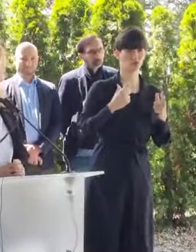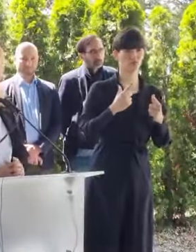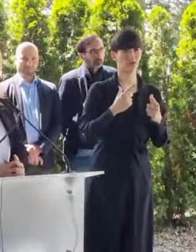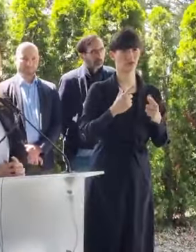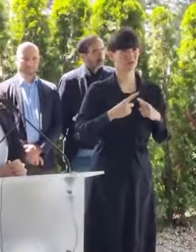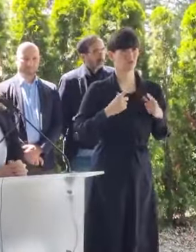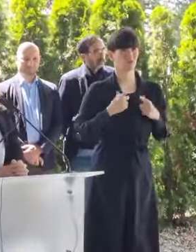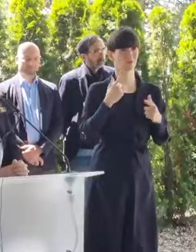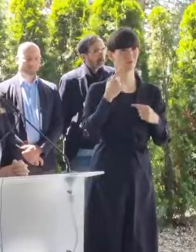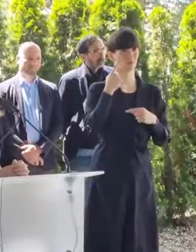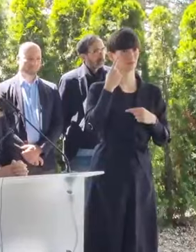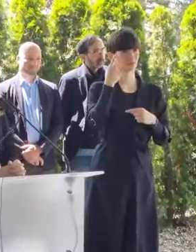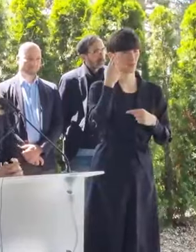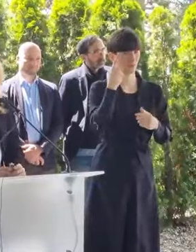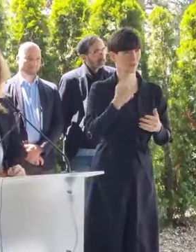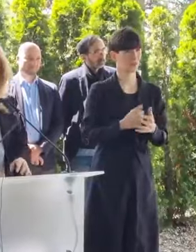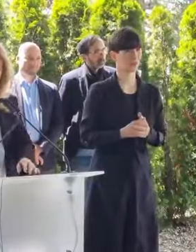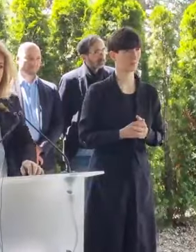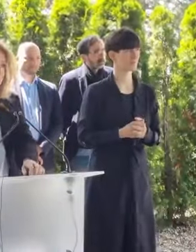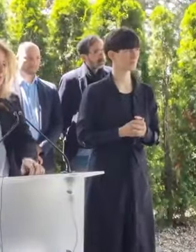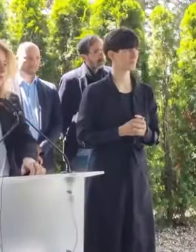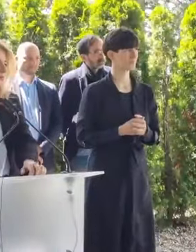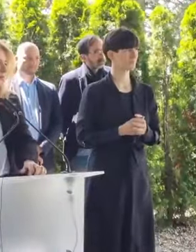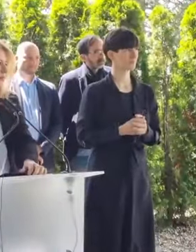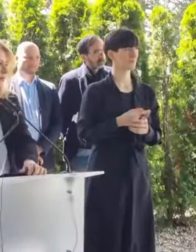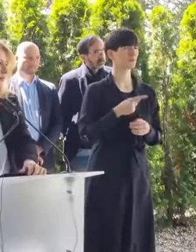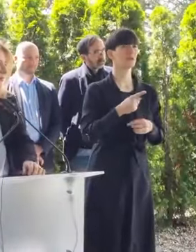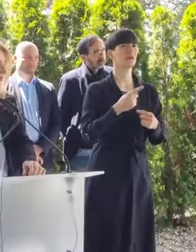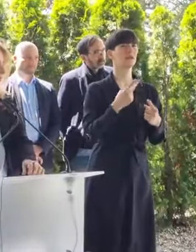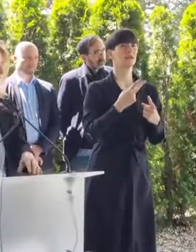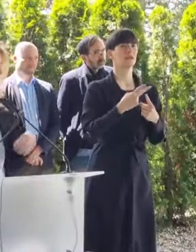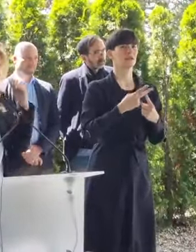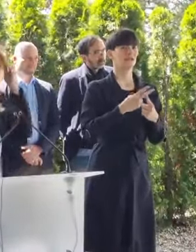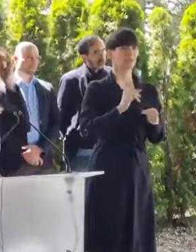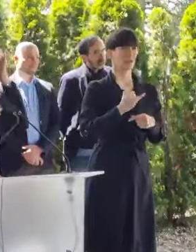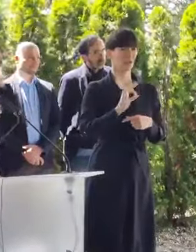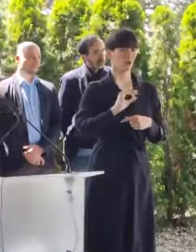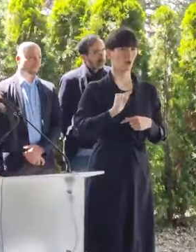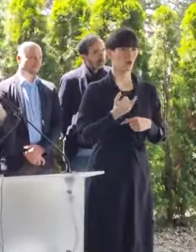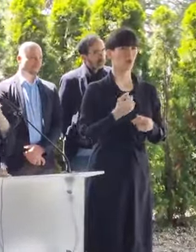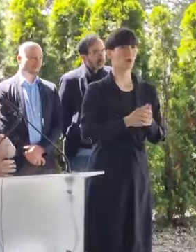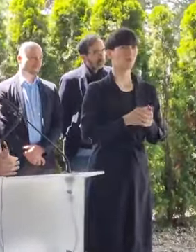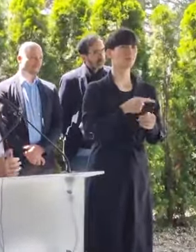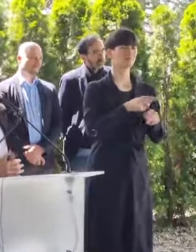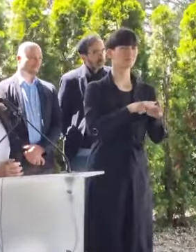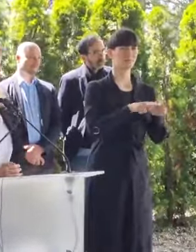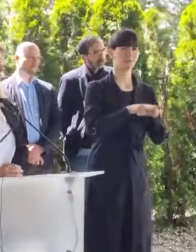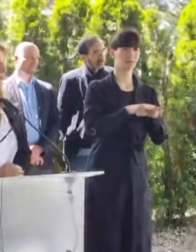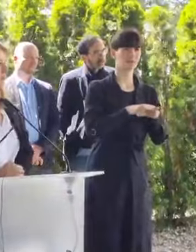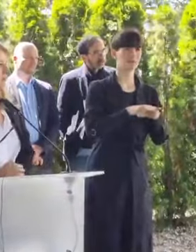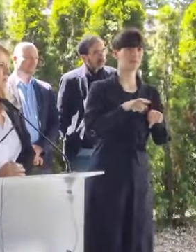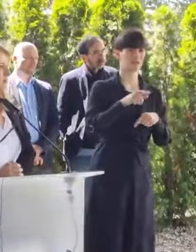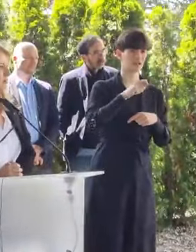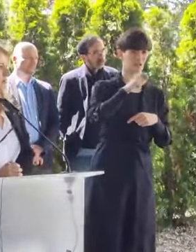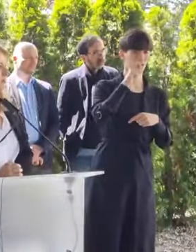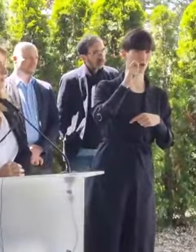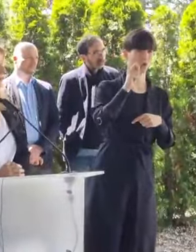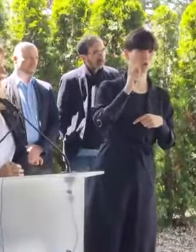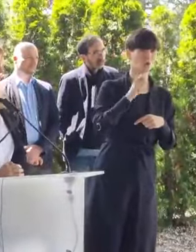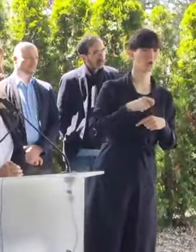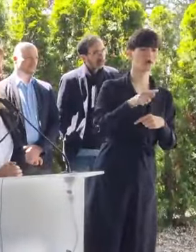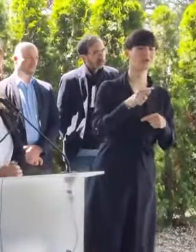empatie. Marika Dulajová, televízia. Pani prezidentka, na Ukrajine po istom čase, samozrejme, keďže tá vojna už trvá viac ako